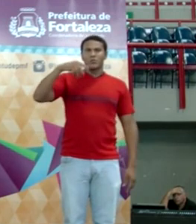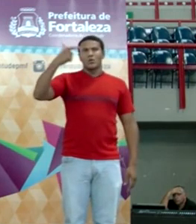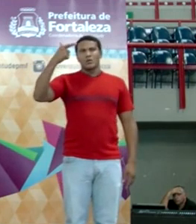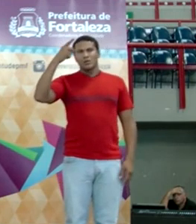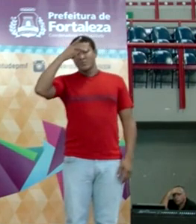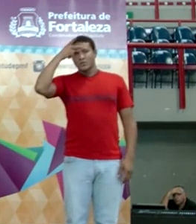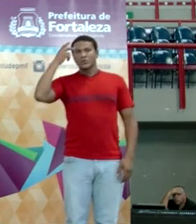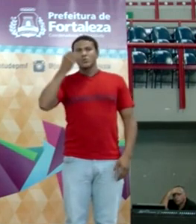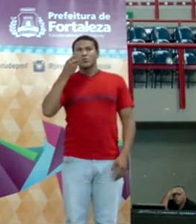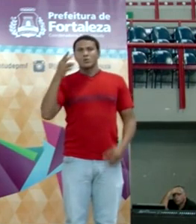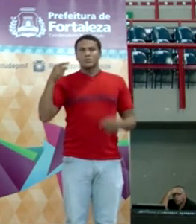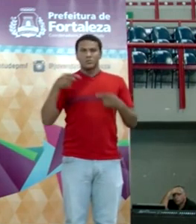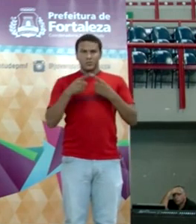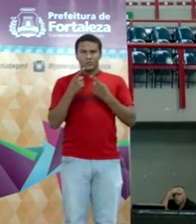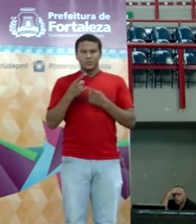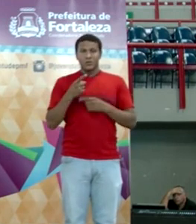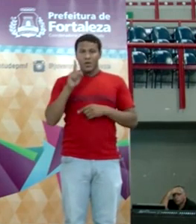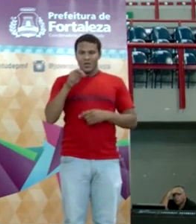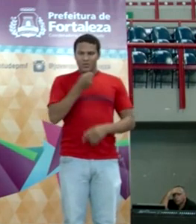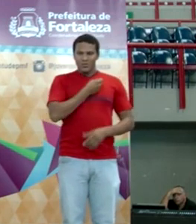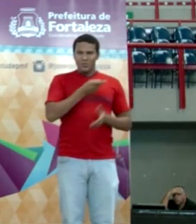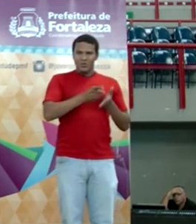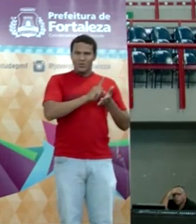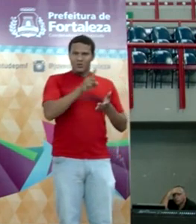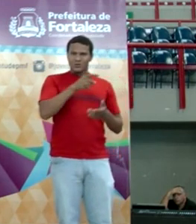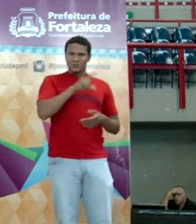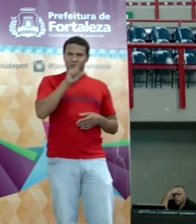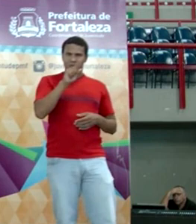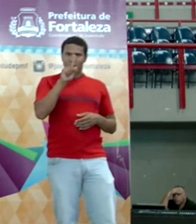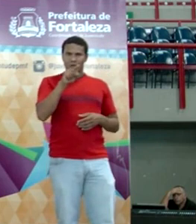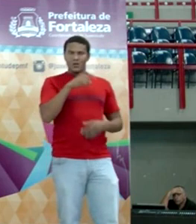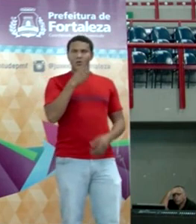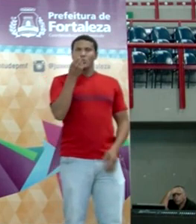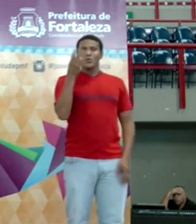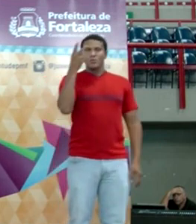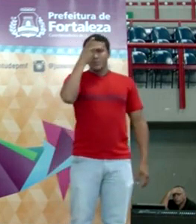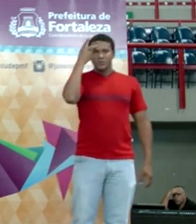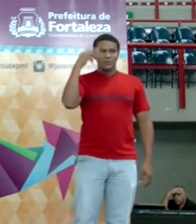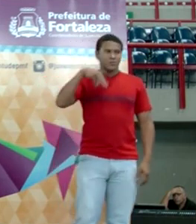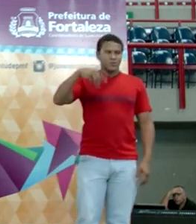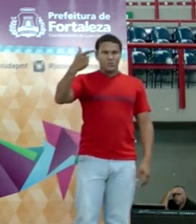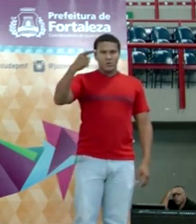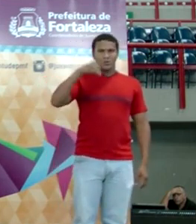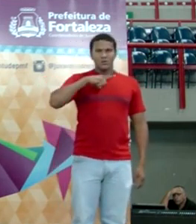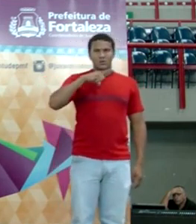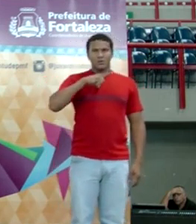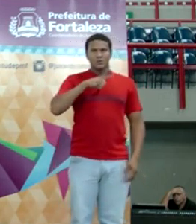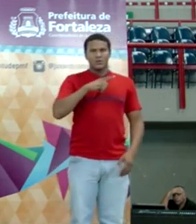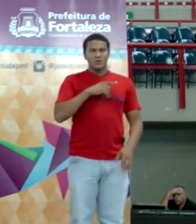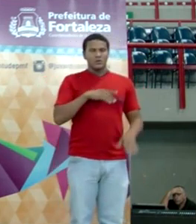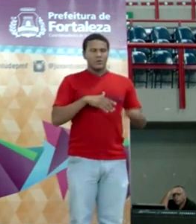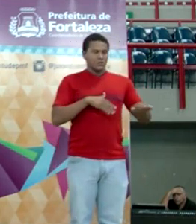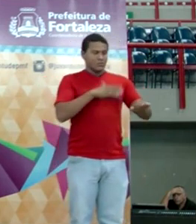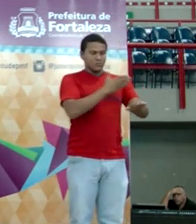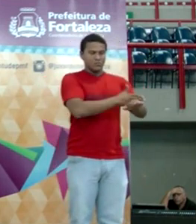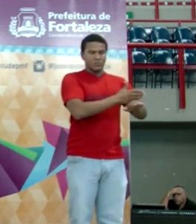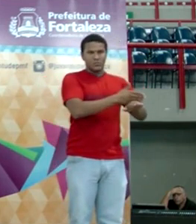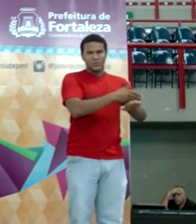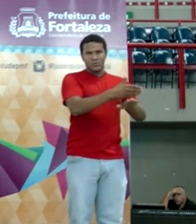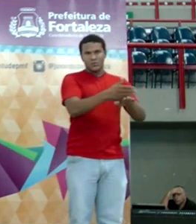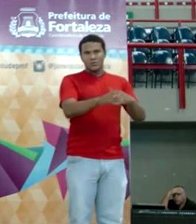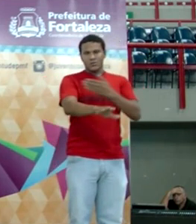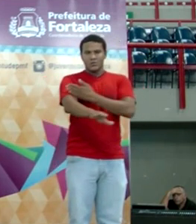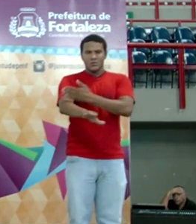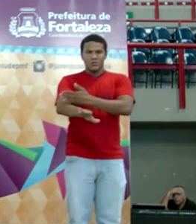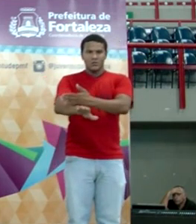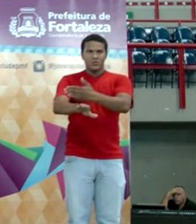gráfico? Aquele número indica o quê? Quantas pessoas por metro quadrado tem em cada uma das faixas dessa rua.